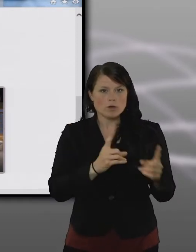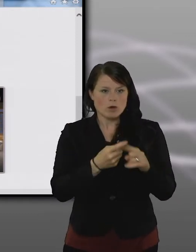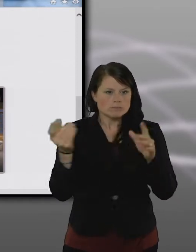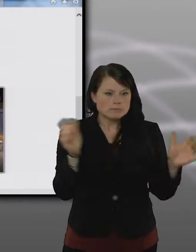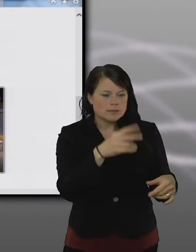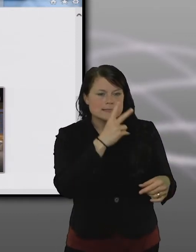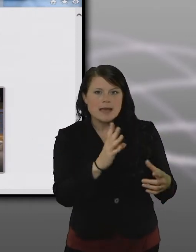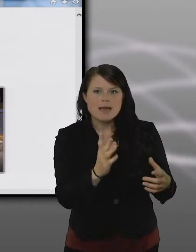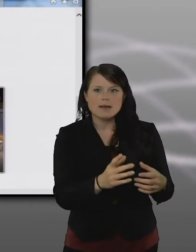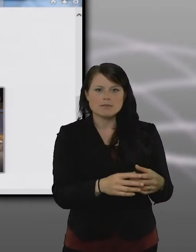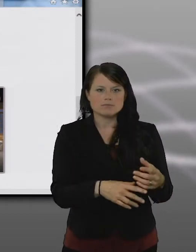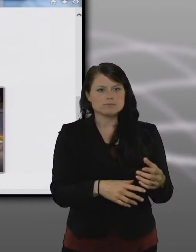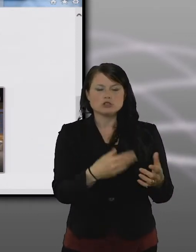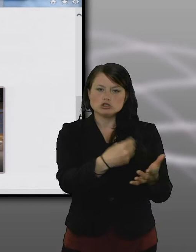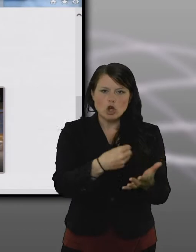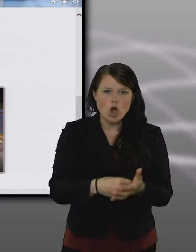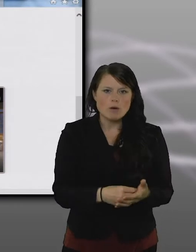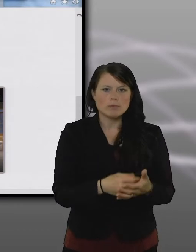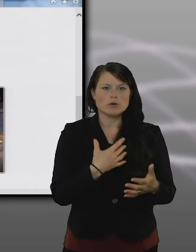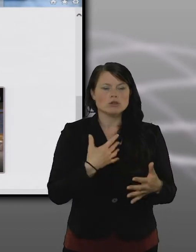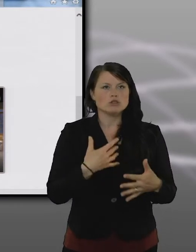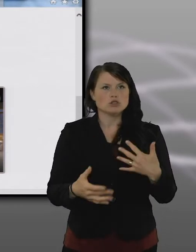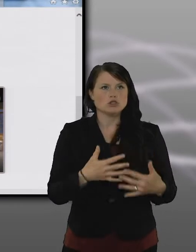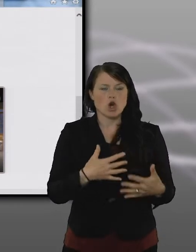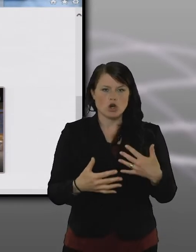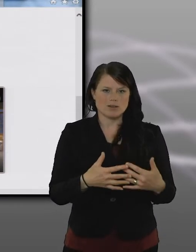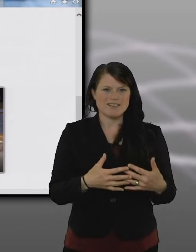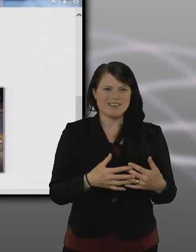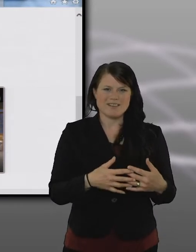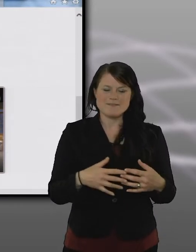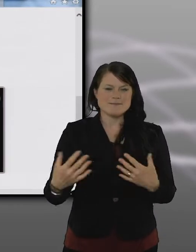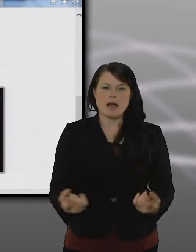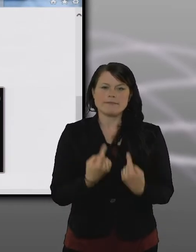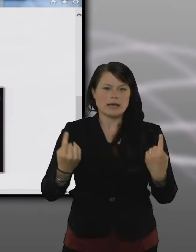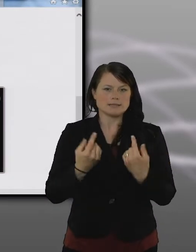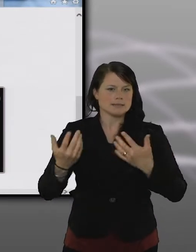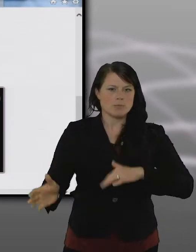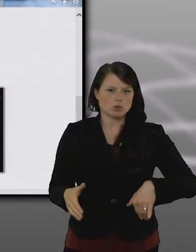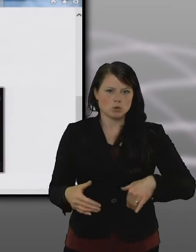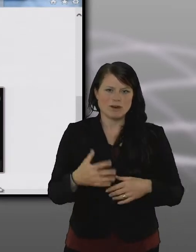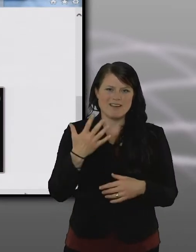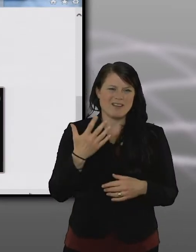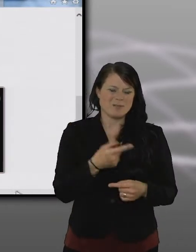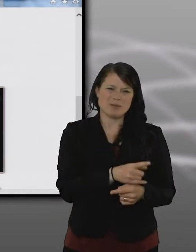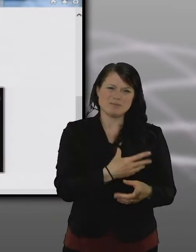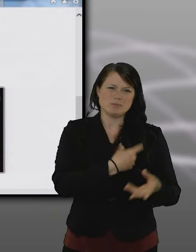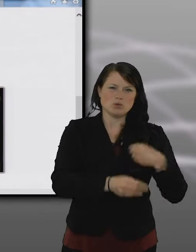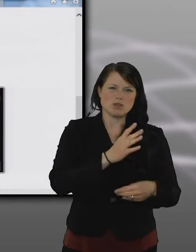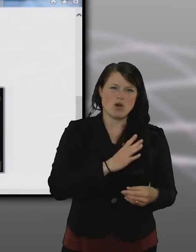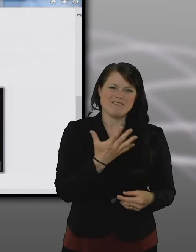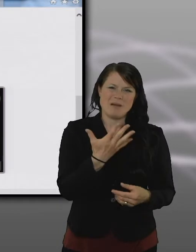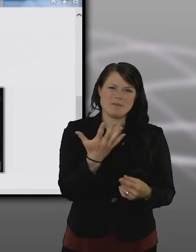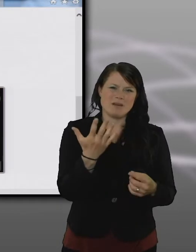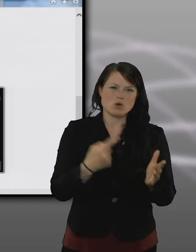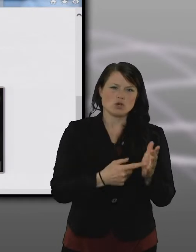gör fantastiska produktioner med ungefär 5 gånger så stor budget som vi har. Så här ser en trailer ut hos oss.